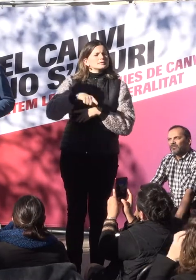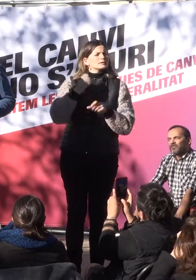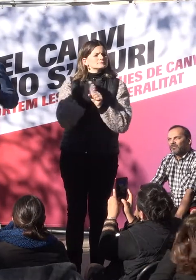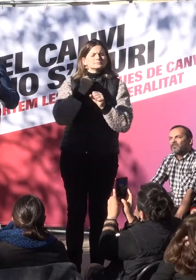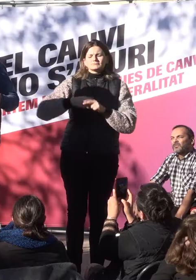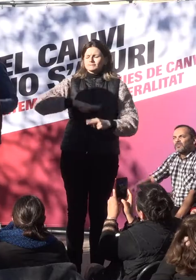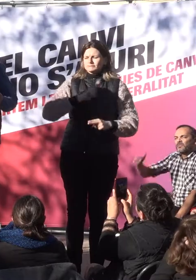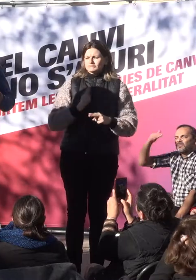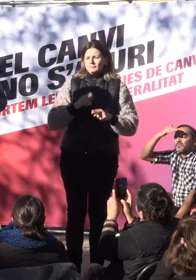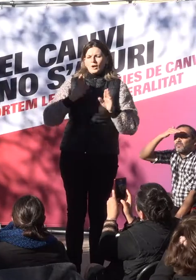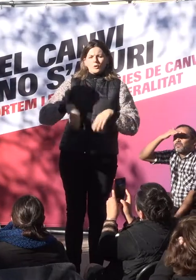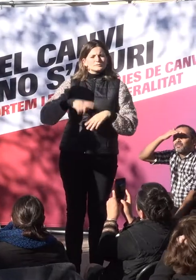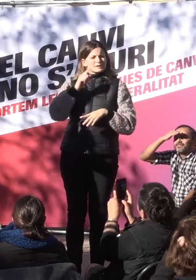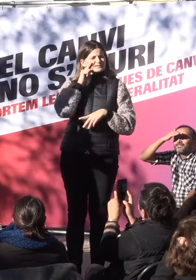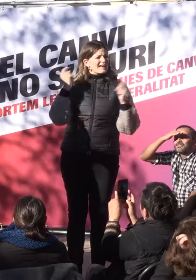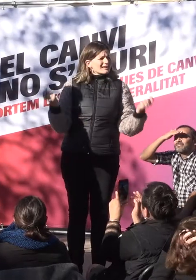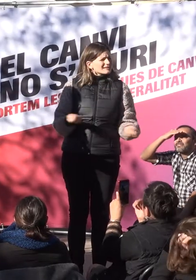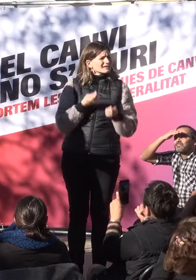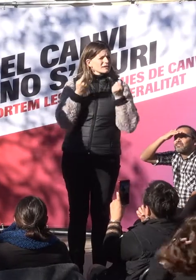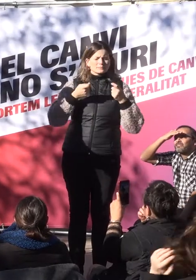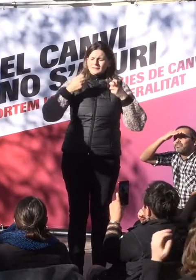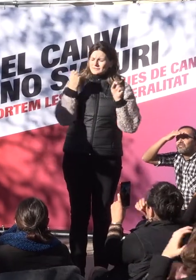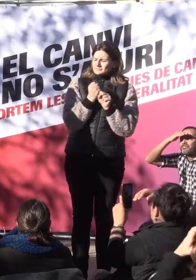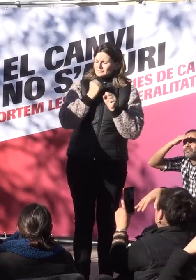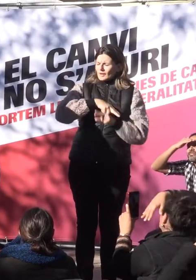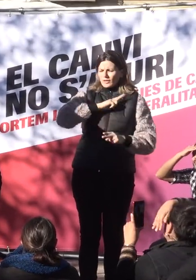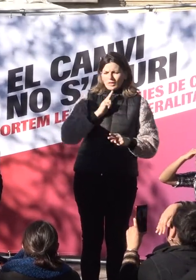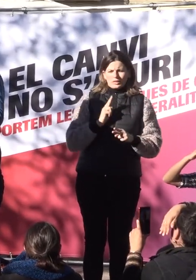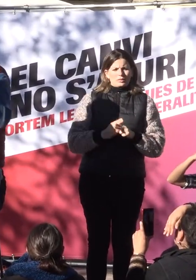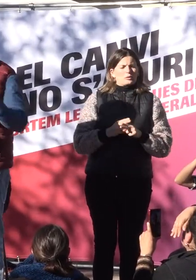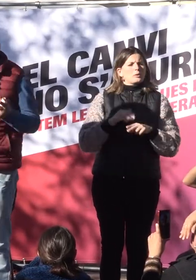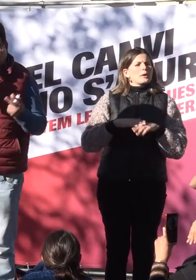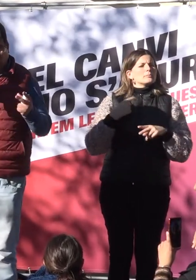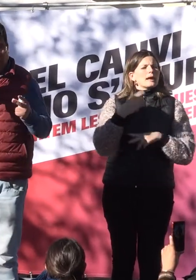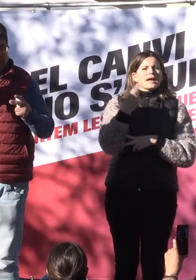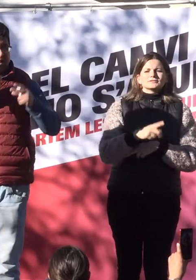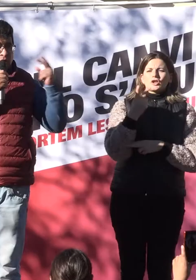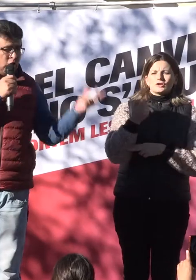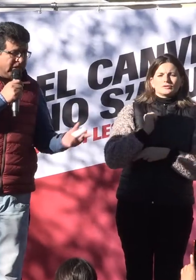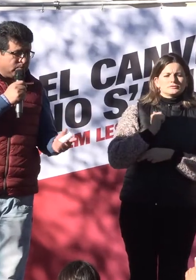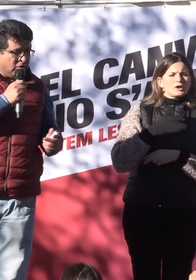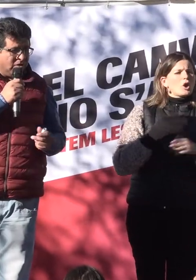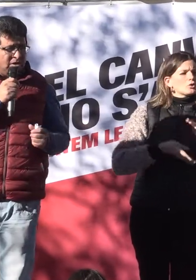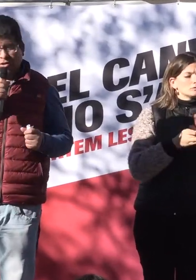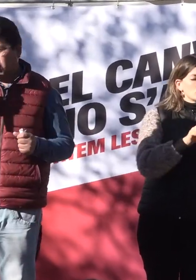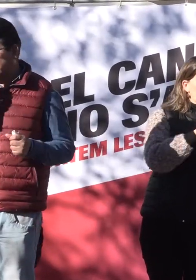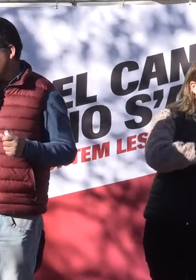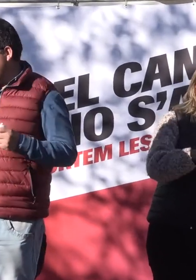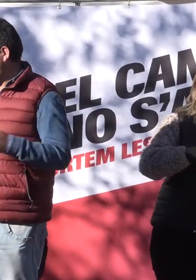estos últimos días de campaña para estar con dos opciones una seguir con lo mismo